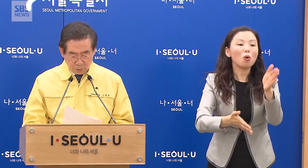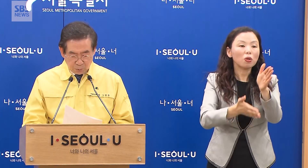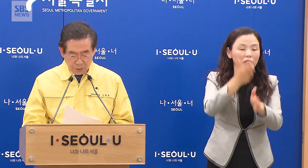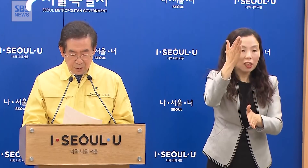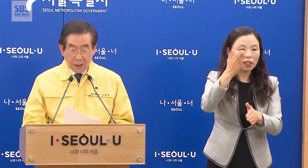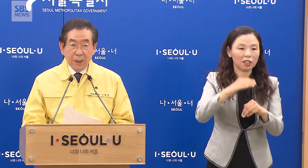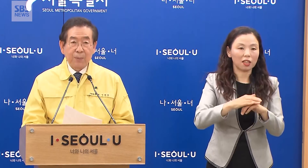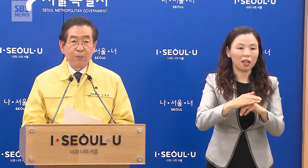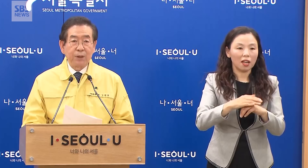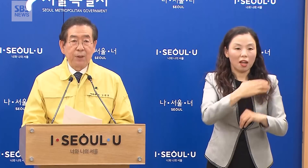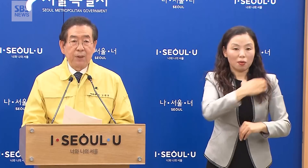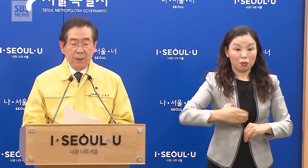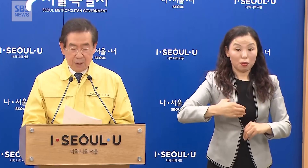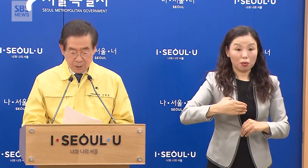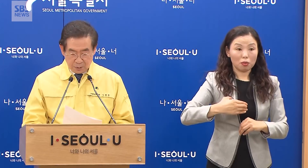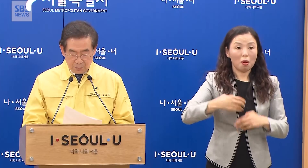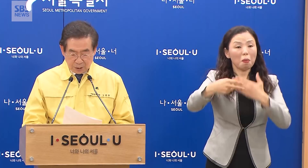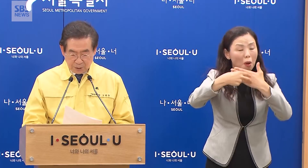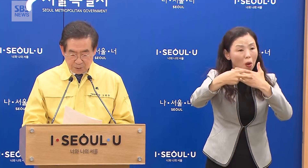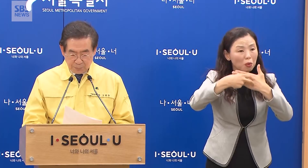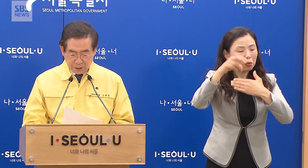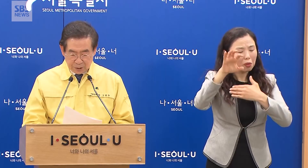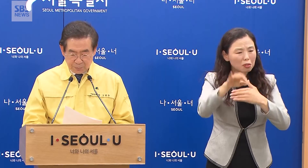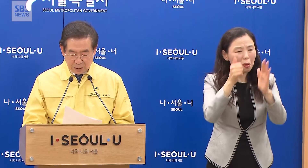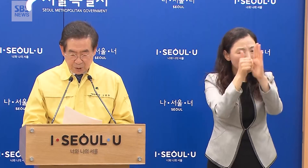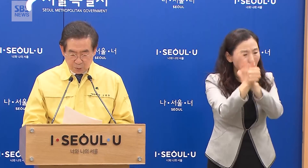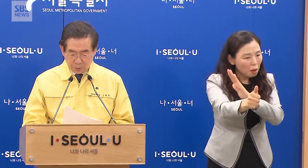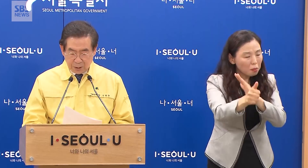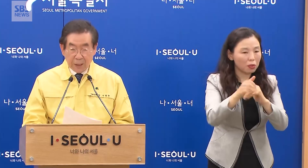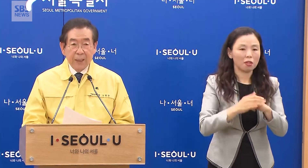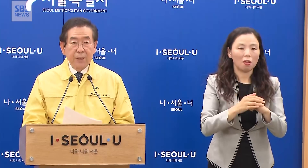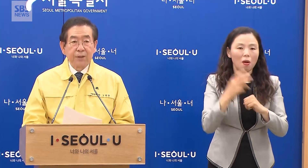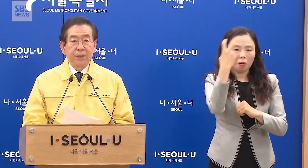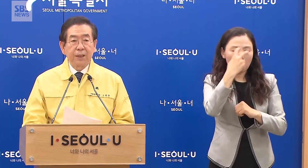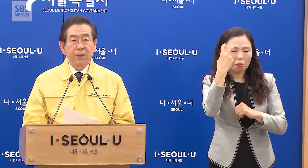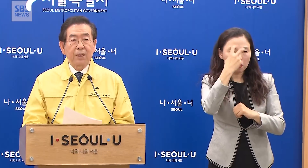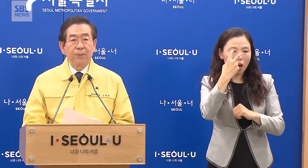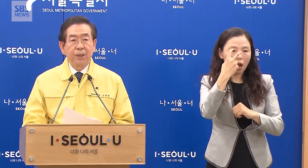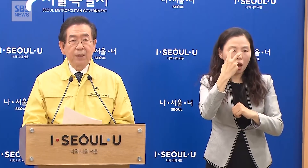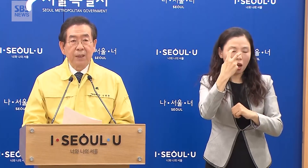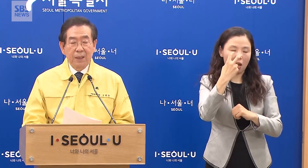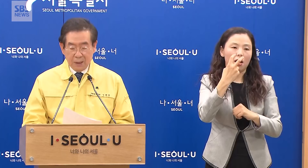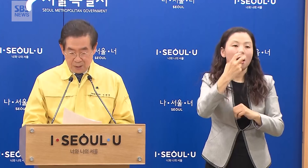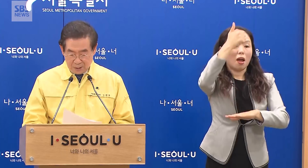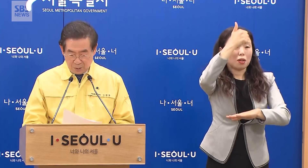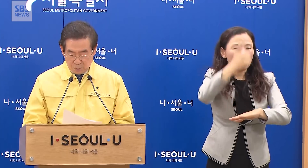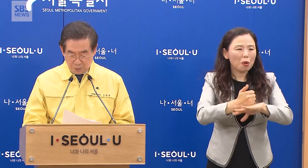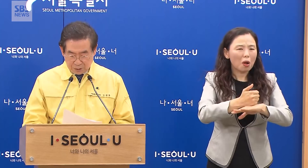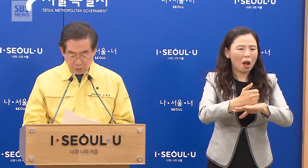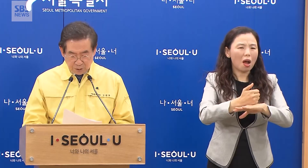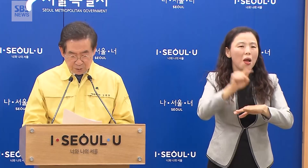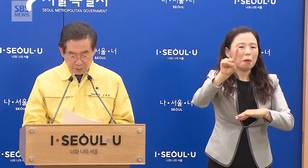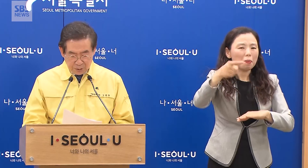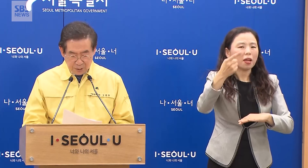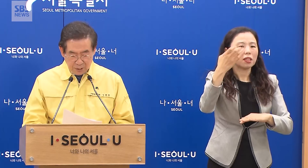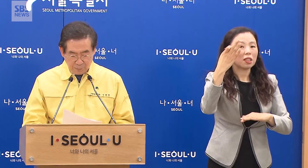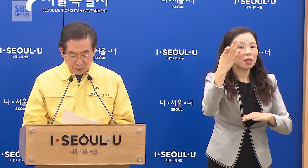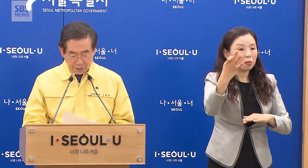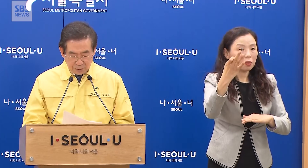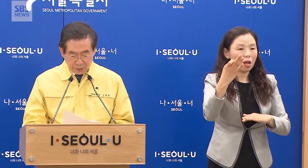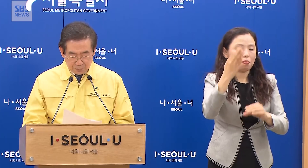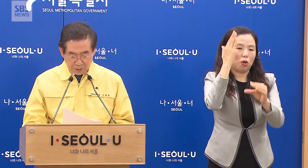진료소를 방문해서 검사를 받은 114명 중에 현재 11명이 이 양성 판정을